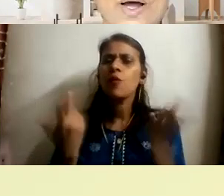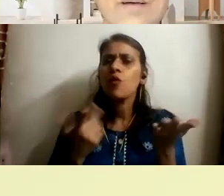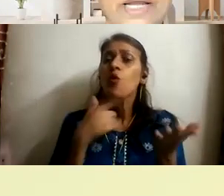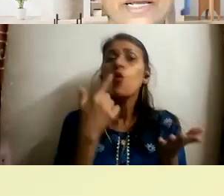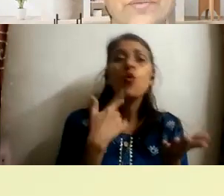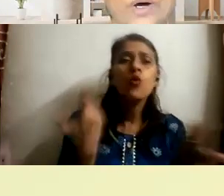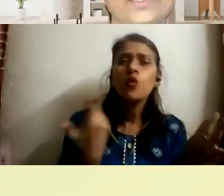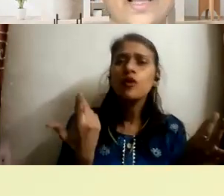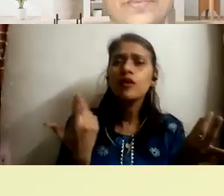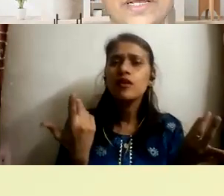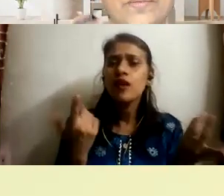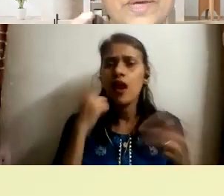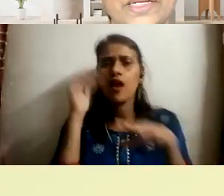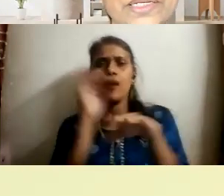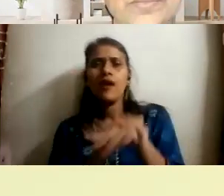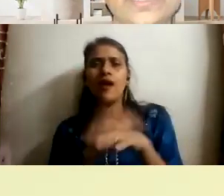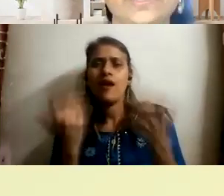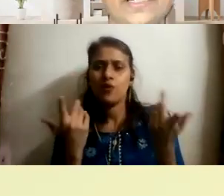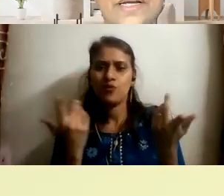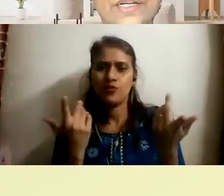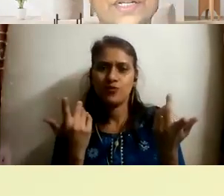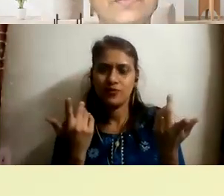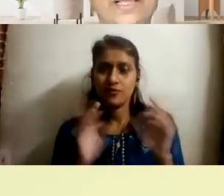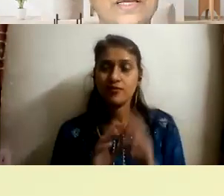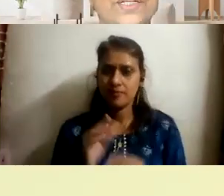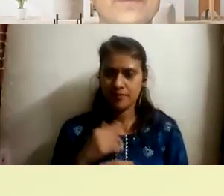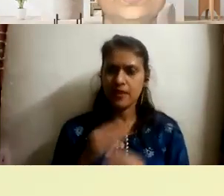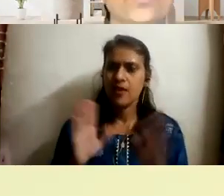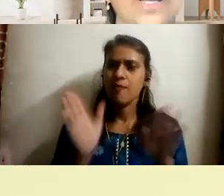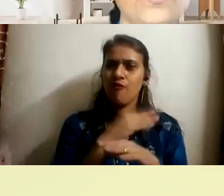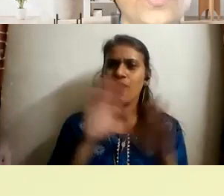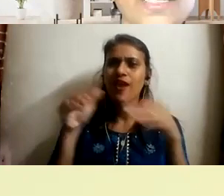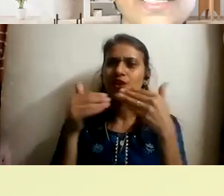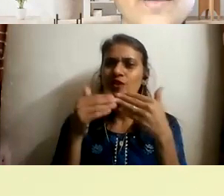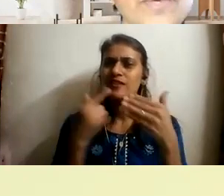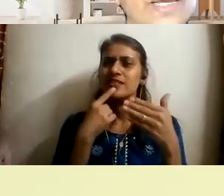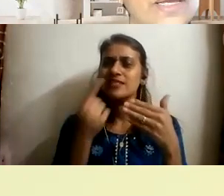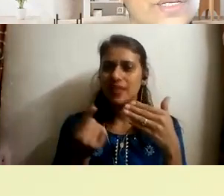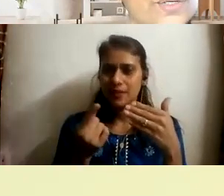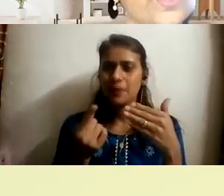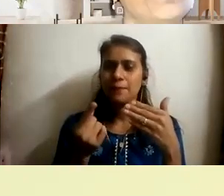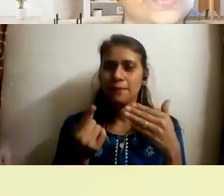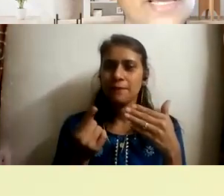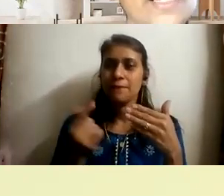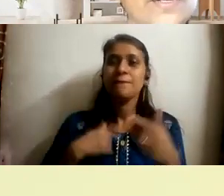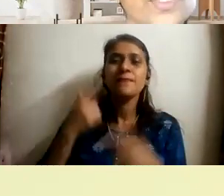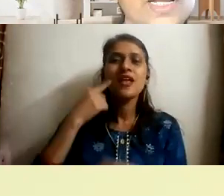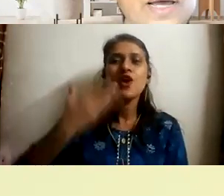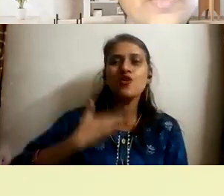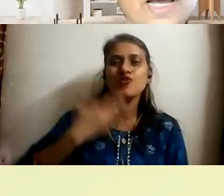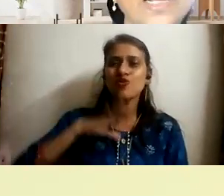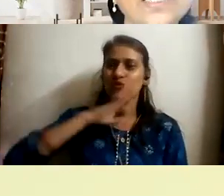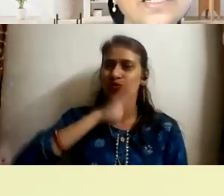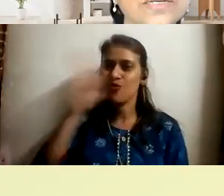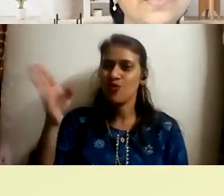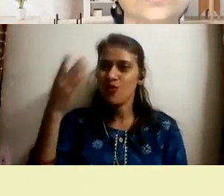तो हमारी एक बहुत, आपने हमारी जब इंट्रोडक्शन में एक शब्द सुना होगा कि हम एक इंस्टीट्यूट में गए थे, उसका नाम